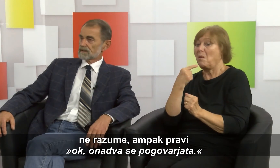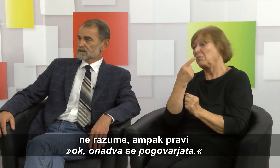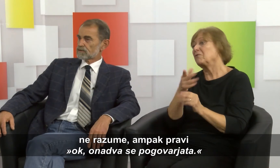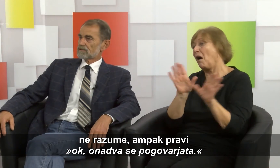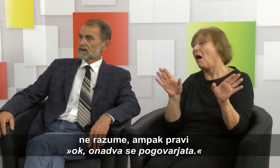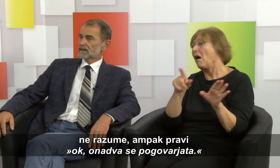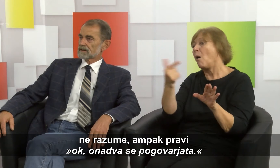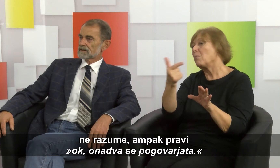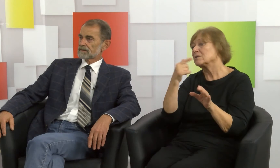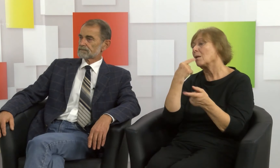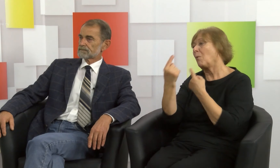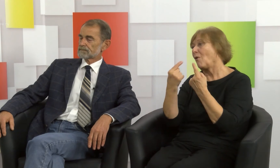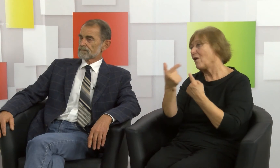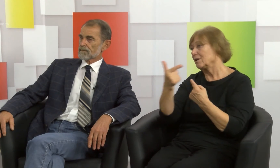se pogovarjata.